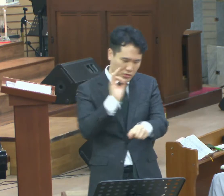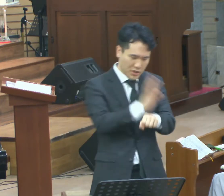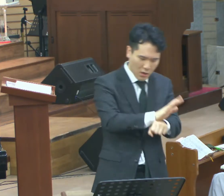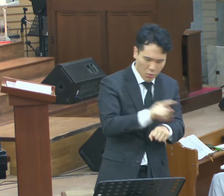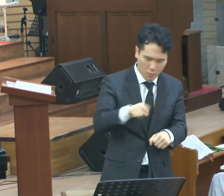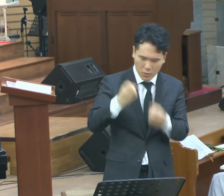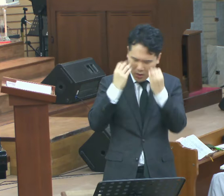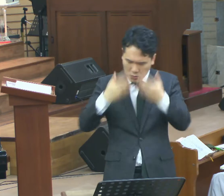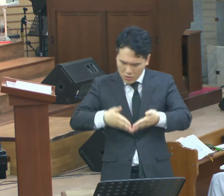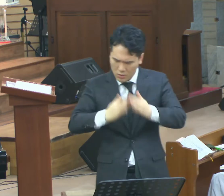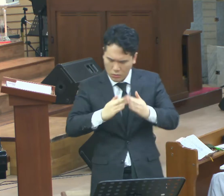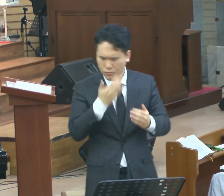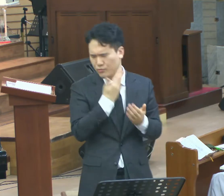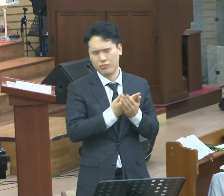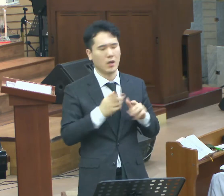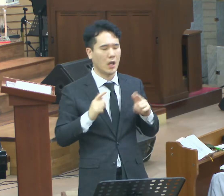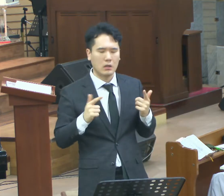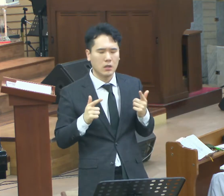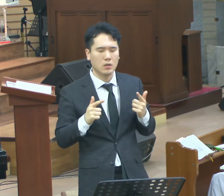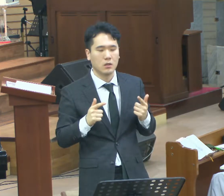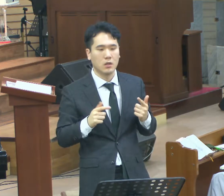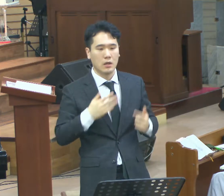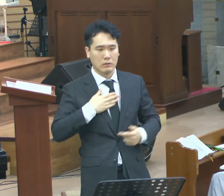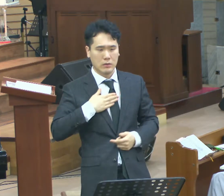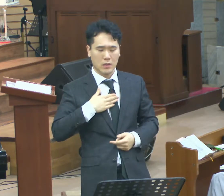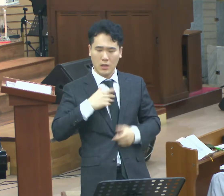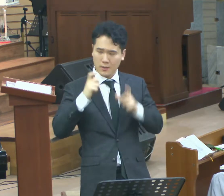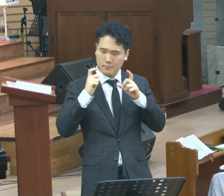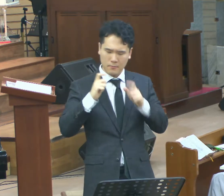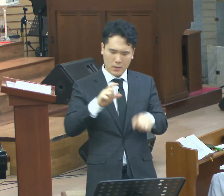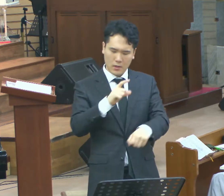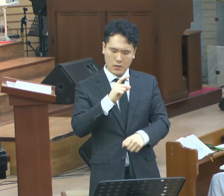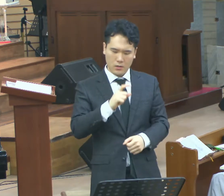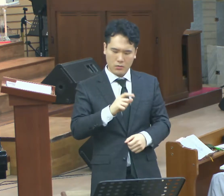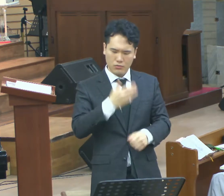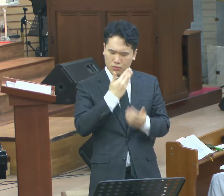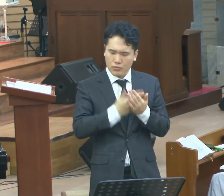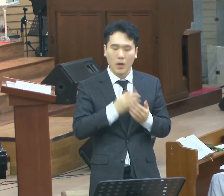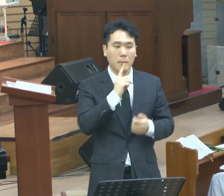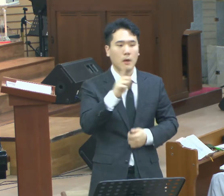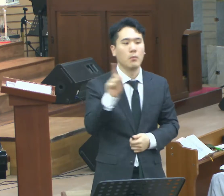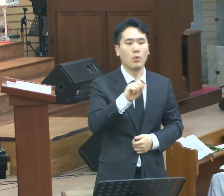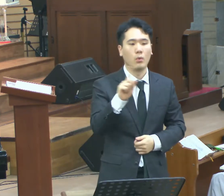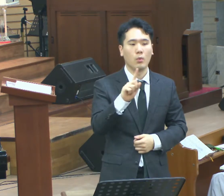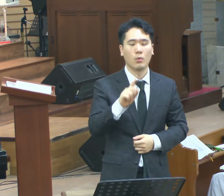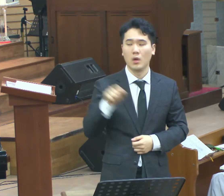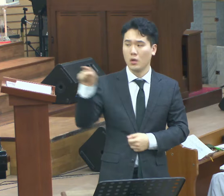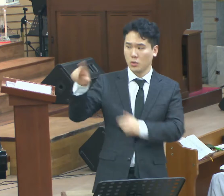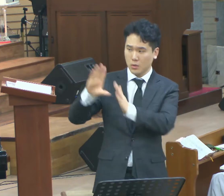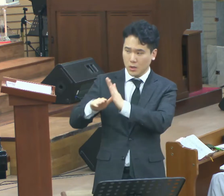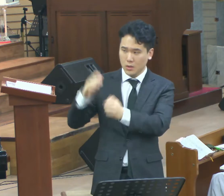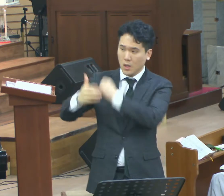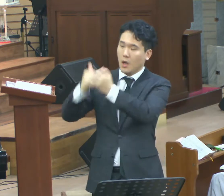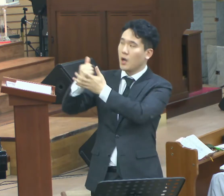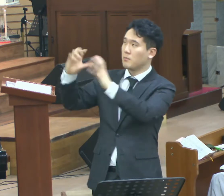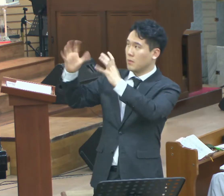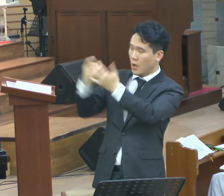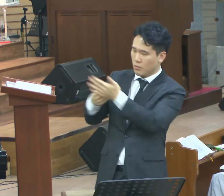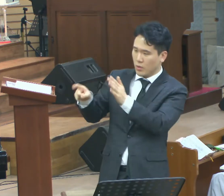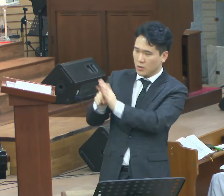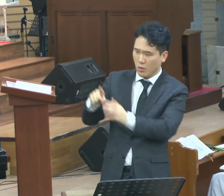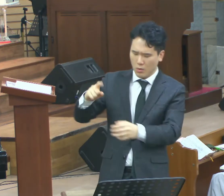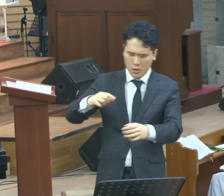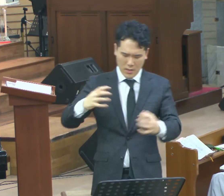시대에 지금보다 훨씬 어려웠던 그 시대에 하나님 나라를 위해서 정말 힘을 다해서 하려고 했던 리더들이